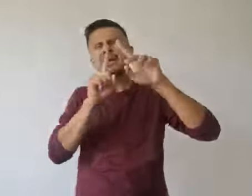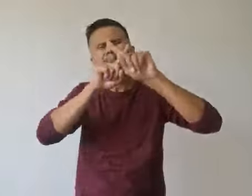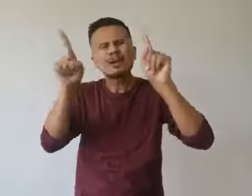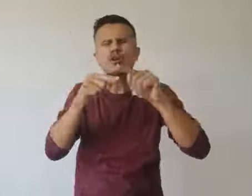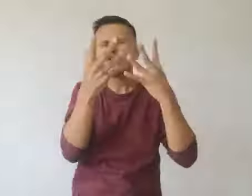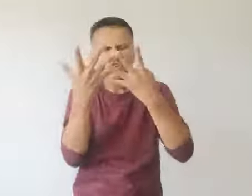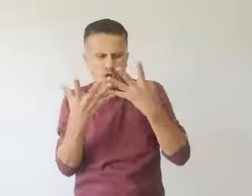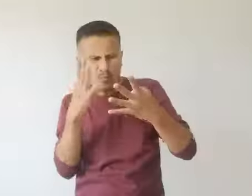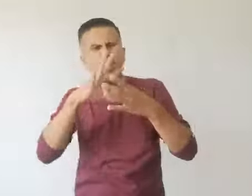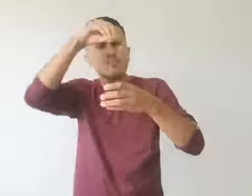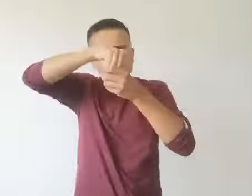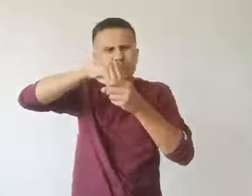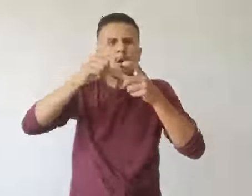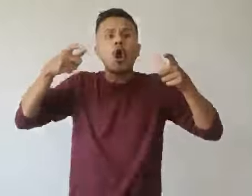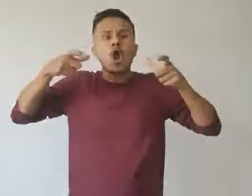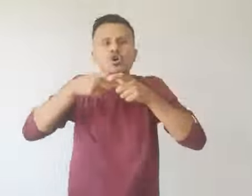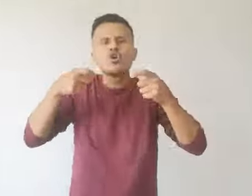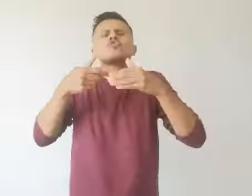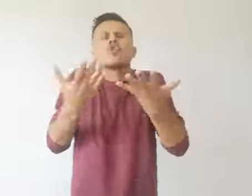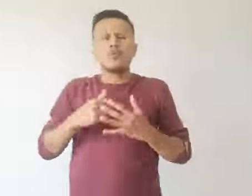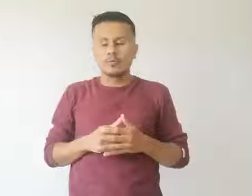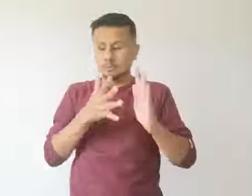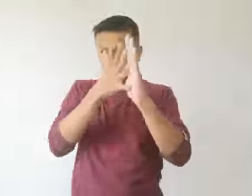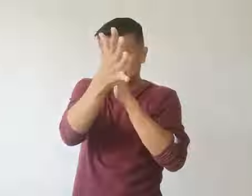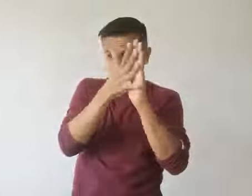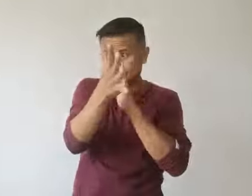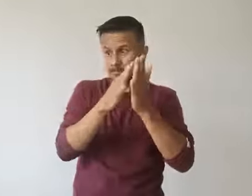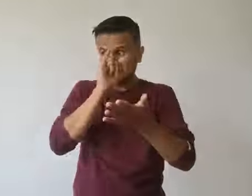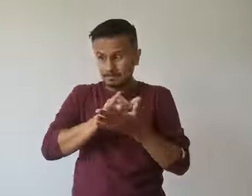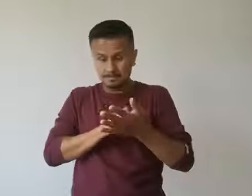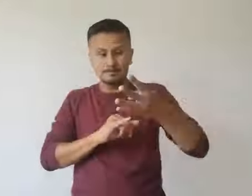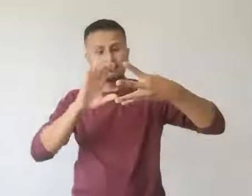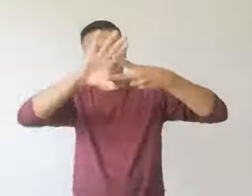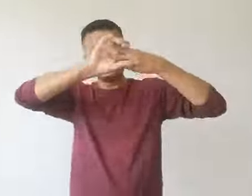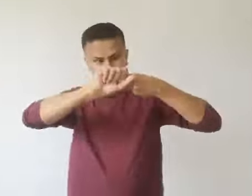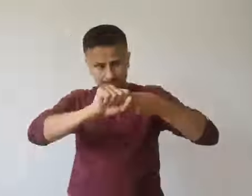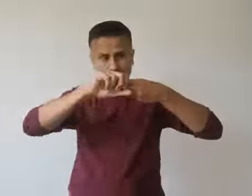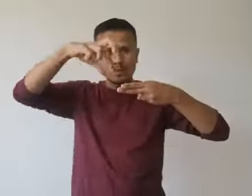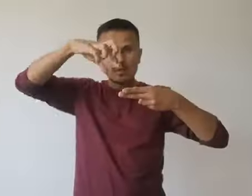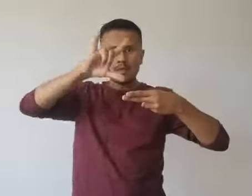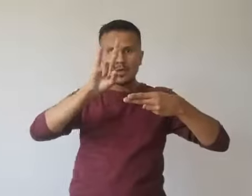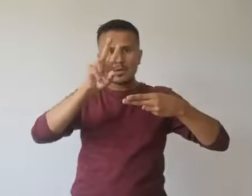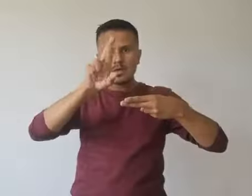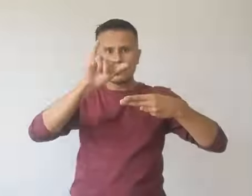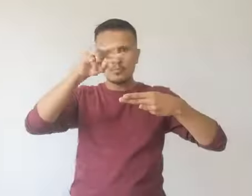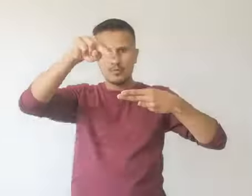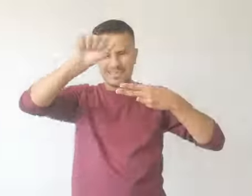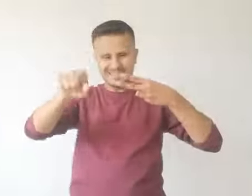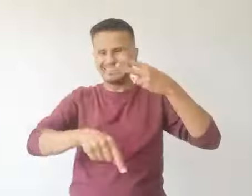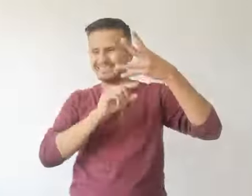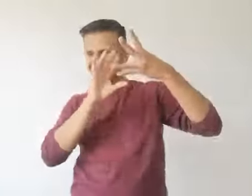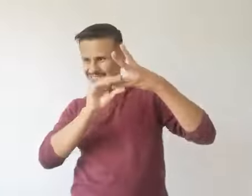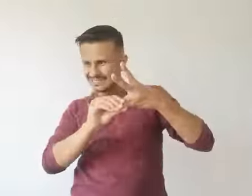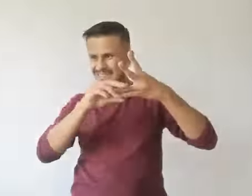cosas. Primero, que el 50% de los nucleótidos del ADN son purinas, y el otro 50% primitinas. ¿La